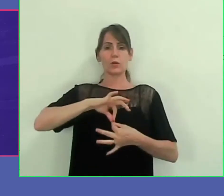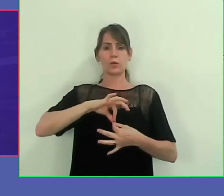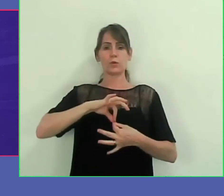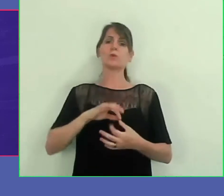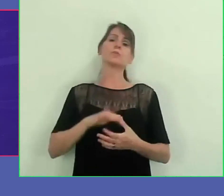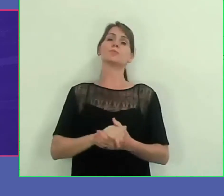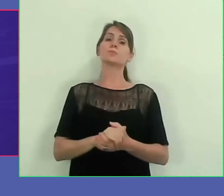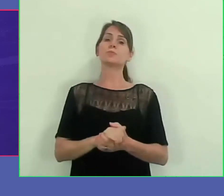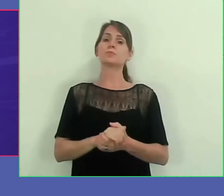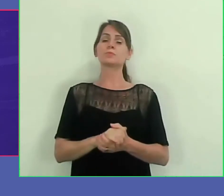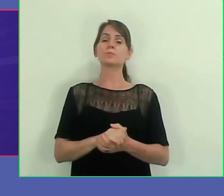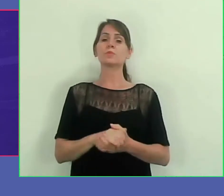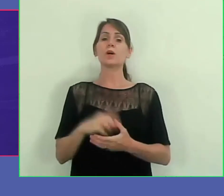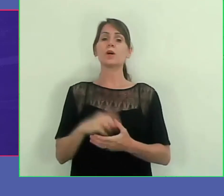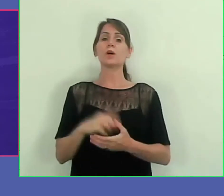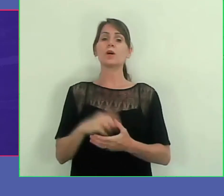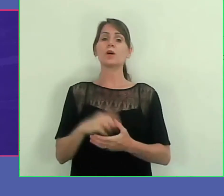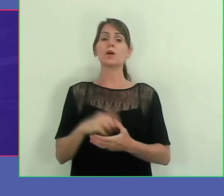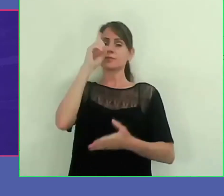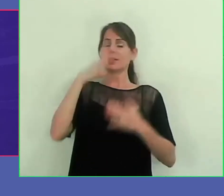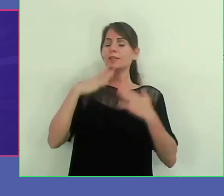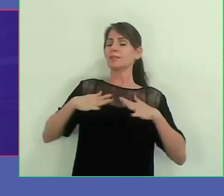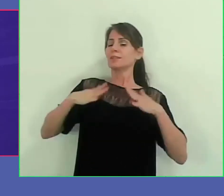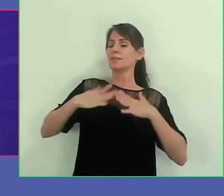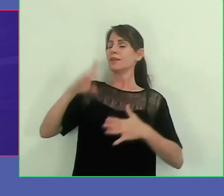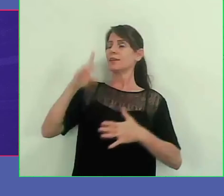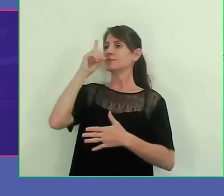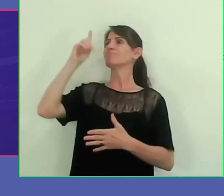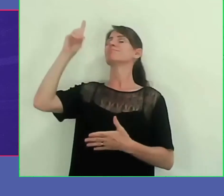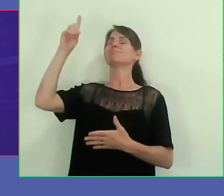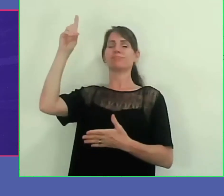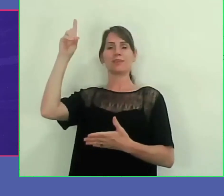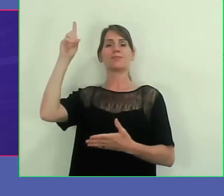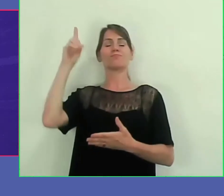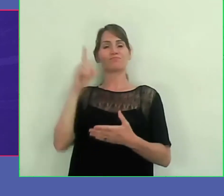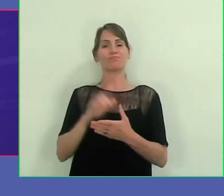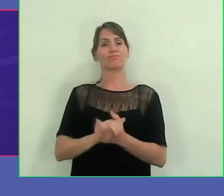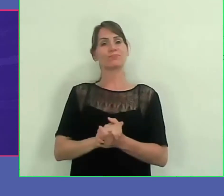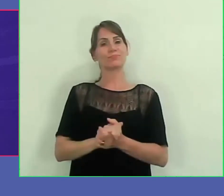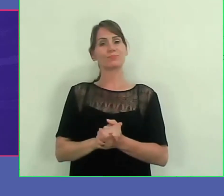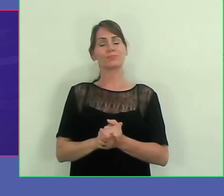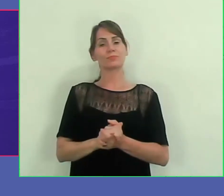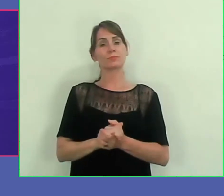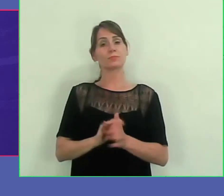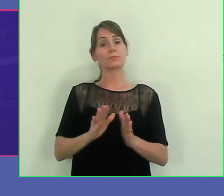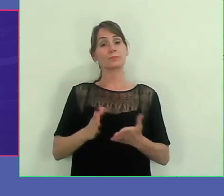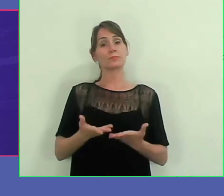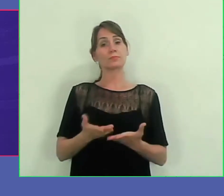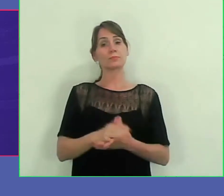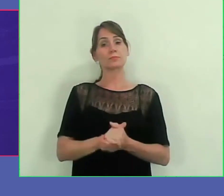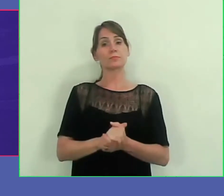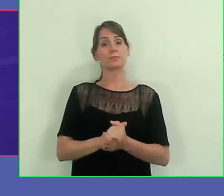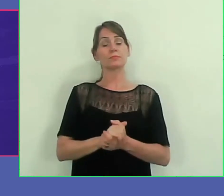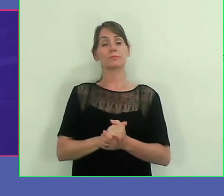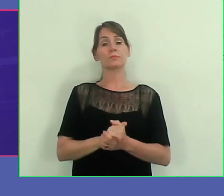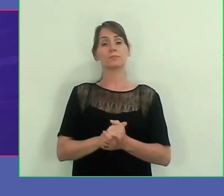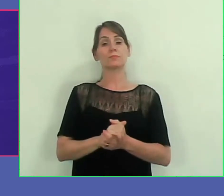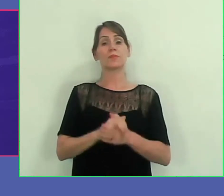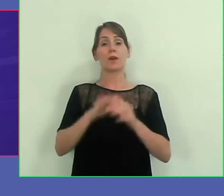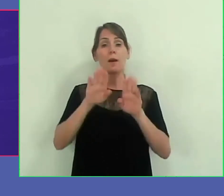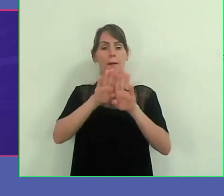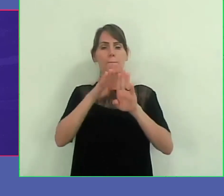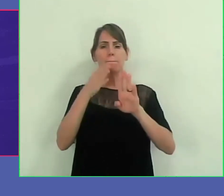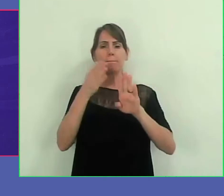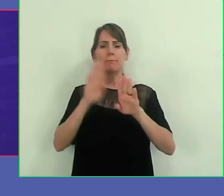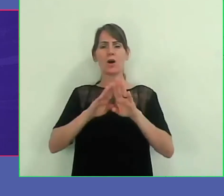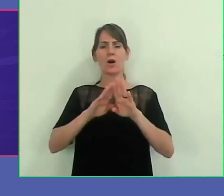dar descanso para Deus finalmente. E aqui também diz as portas do Hades, voltando lá para Mateus